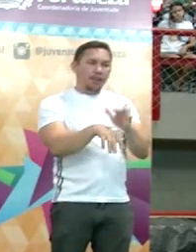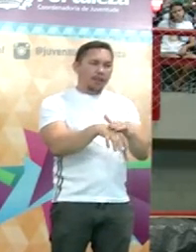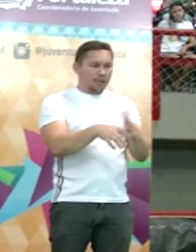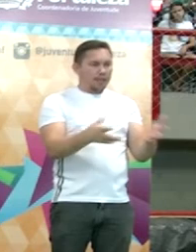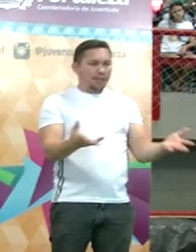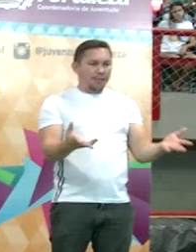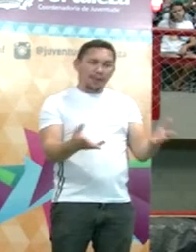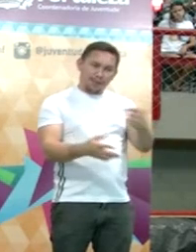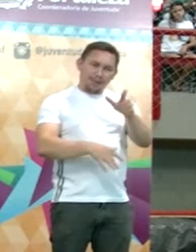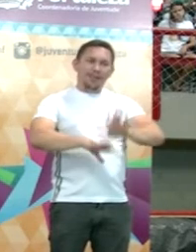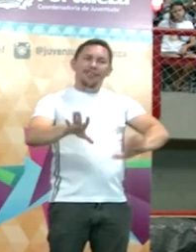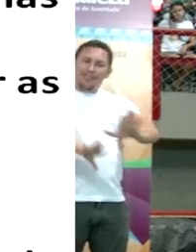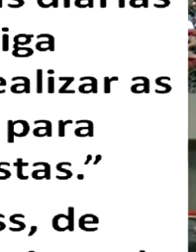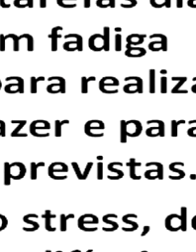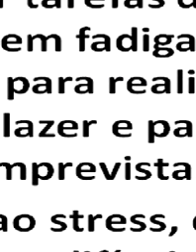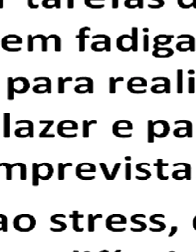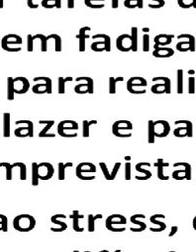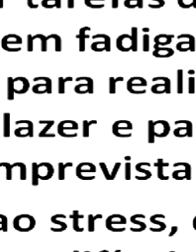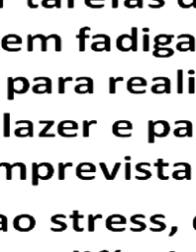cuide, se cuide.